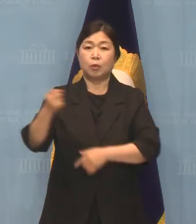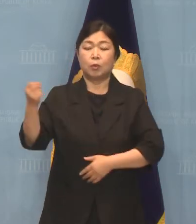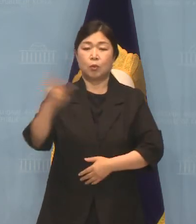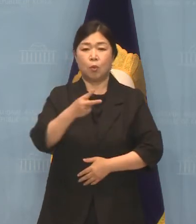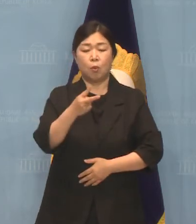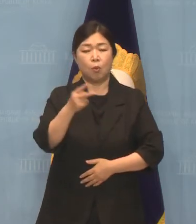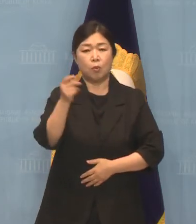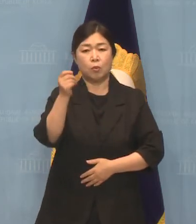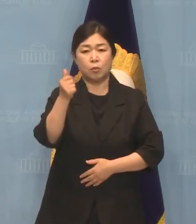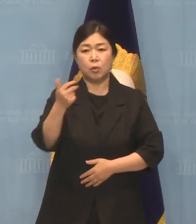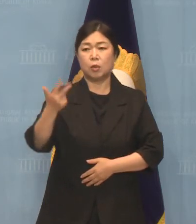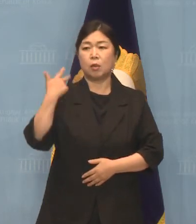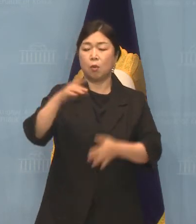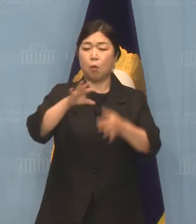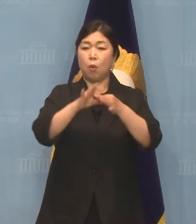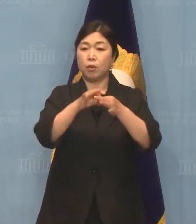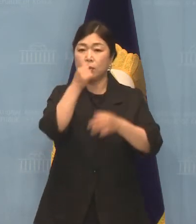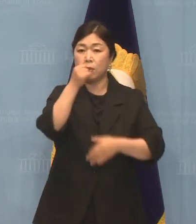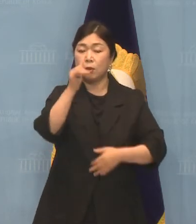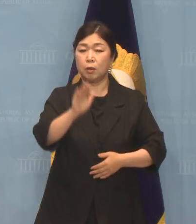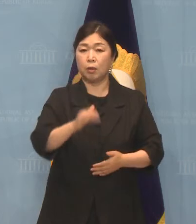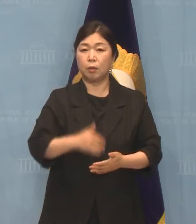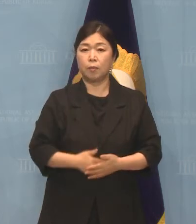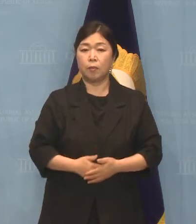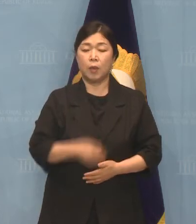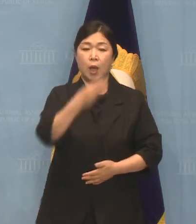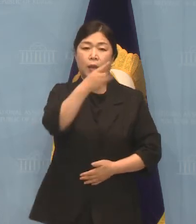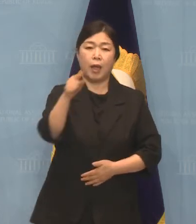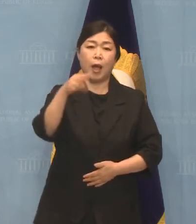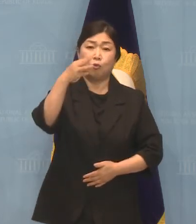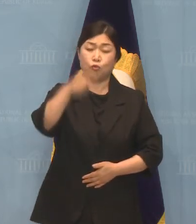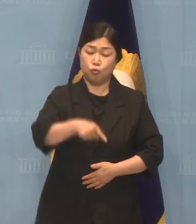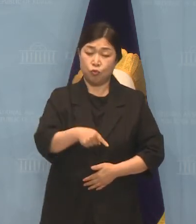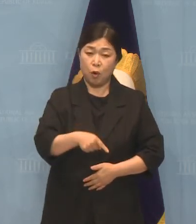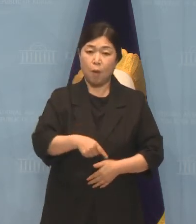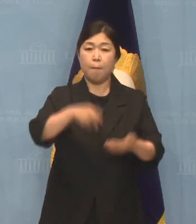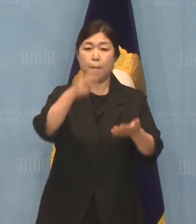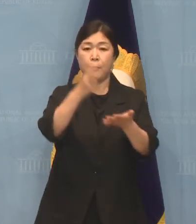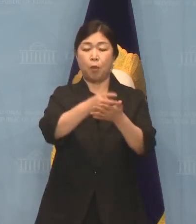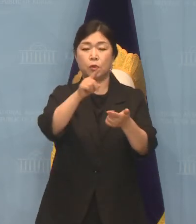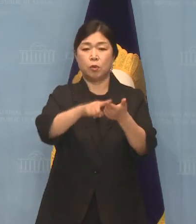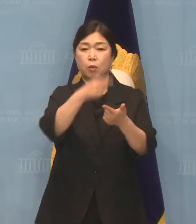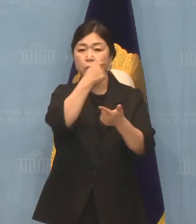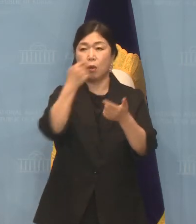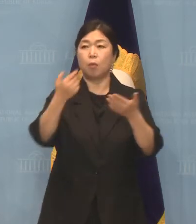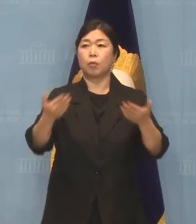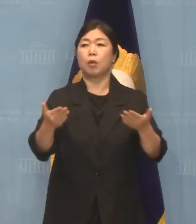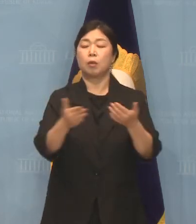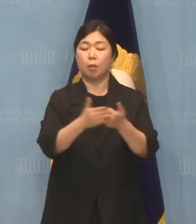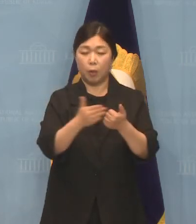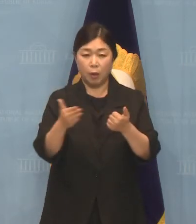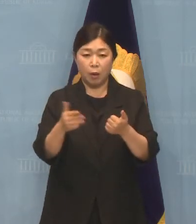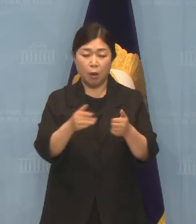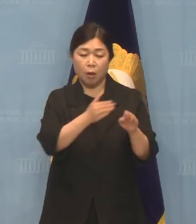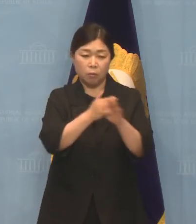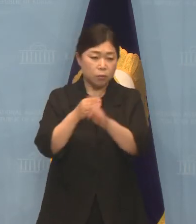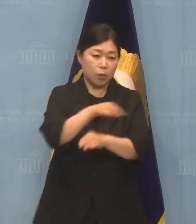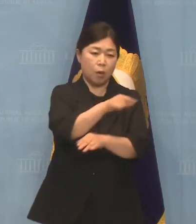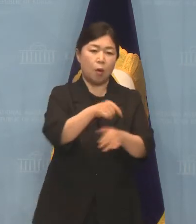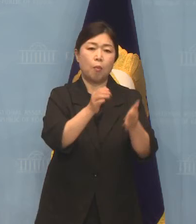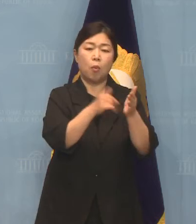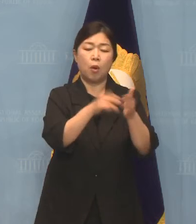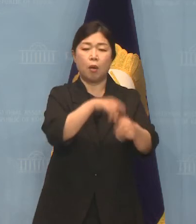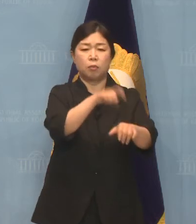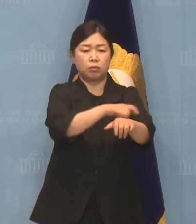이게 조금 지난주 관심이 되었었는데요. 타투업에 관한 법적 근거 부재로 음성적 타투